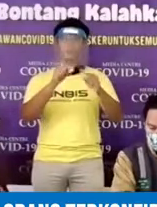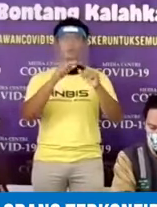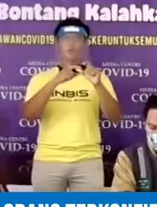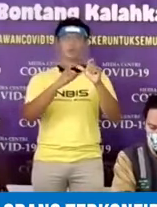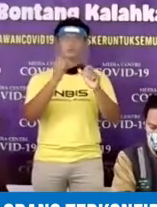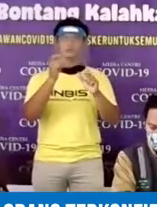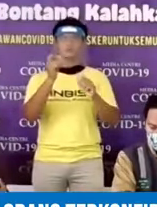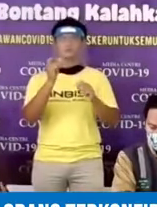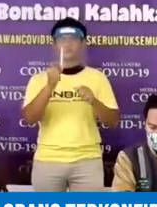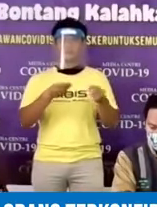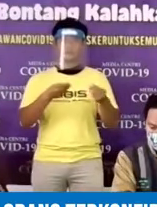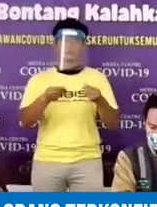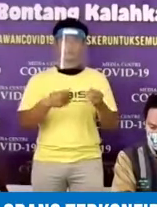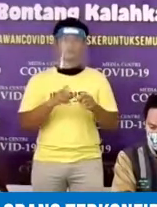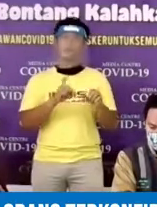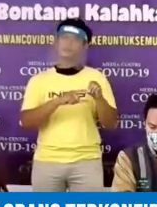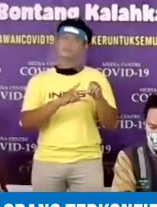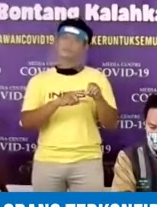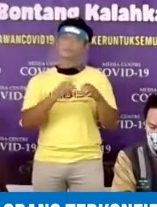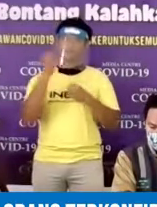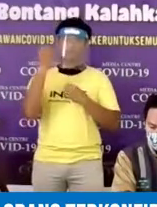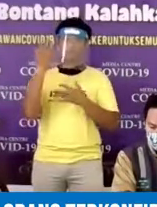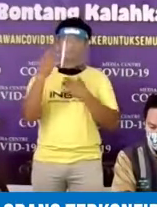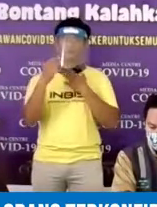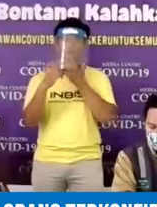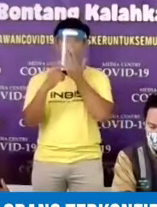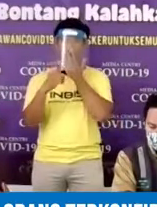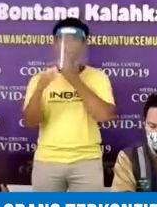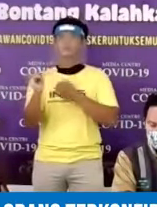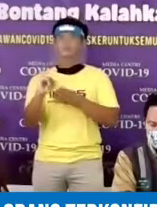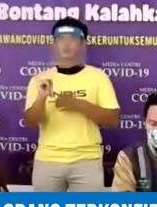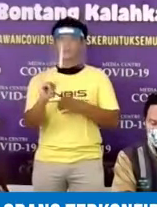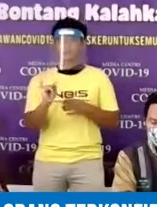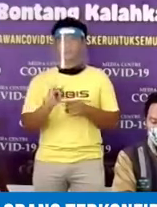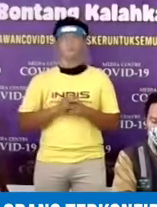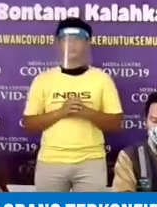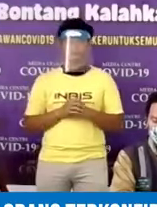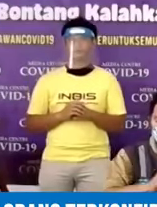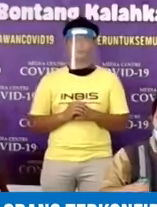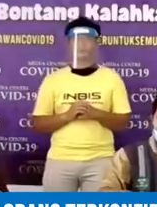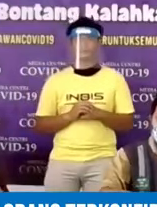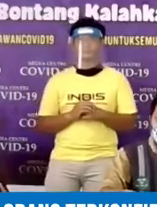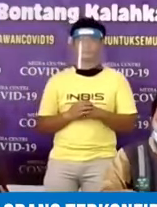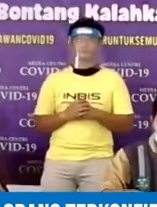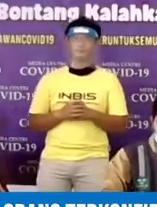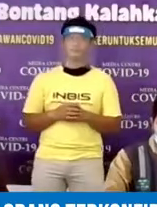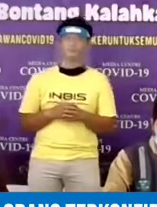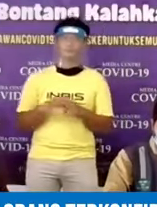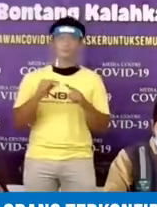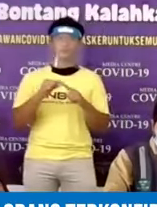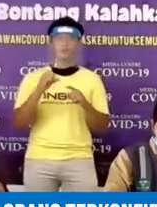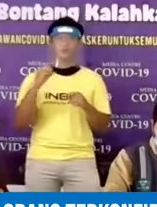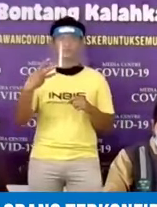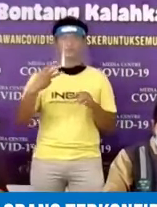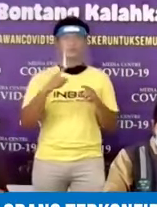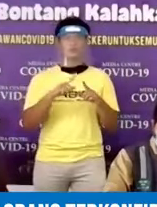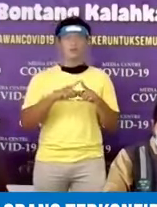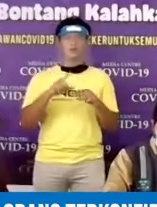muatannya semua sama mensosialisasikan tentang 3 m nah nanti sanksi ke depan diperlakukan adalah ketidakpatuhan itu